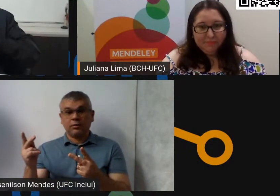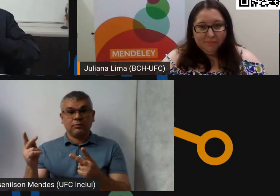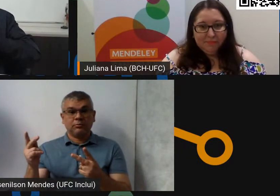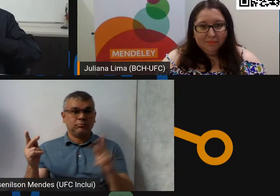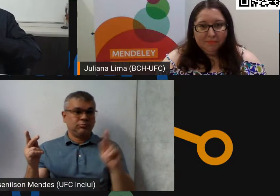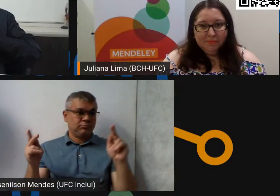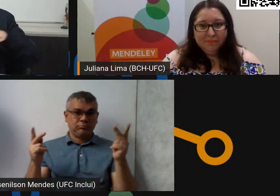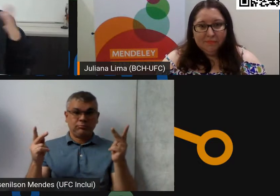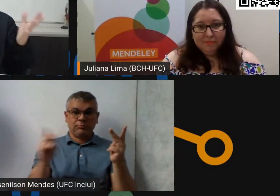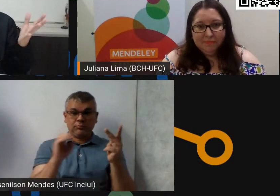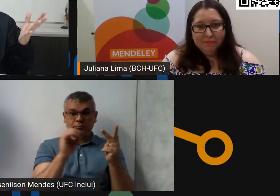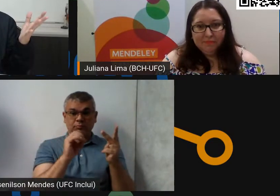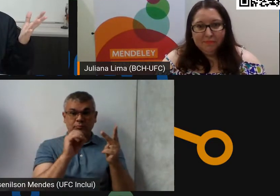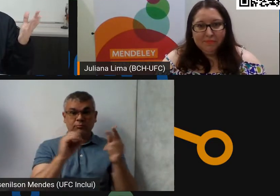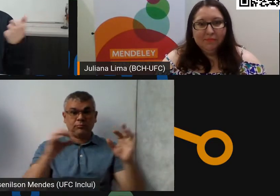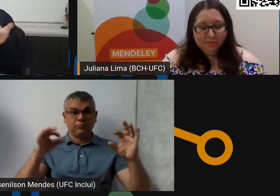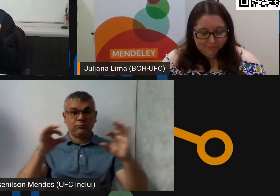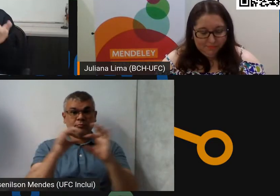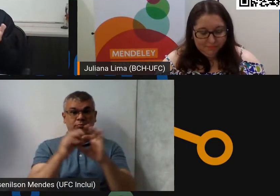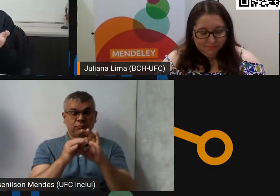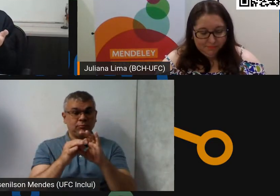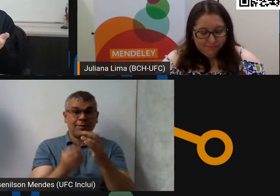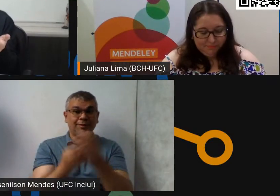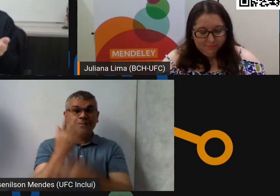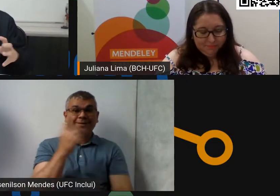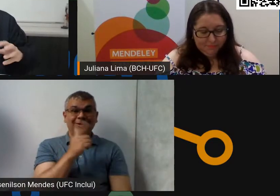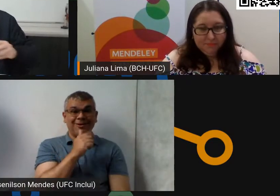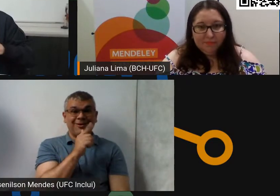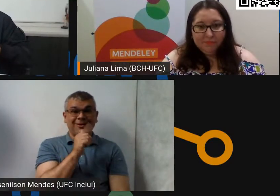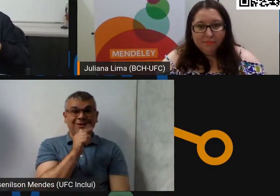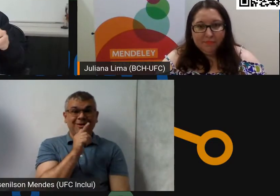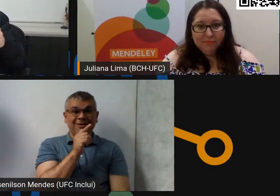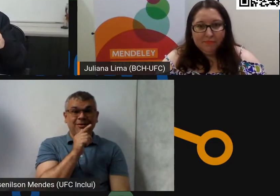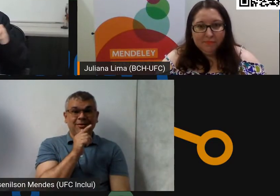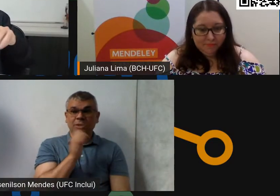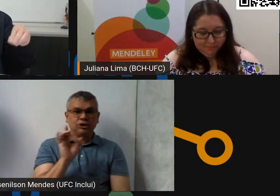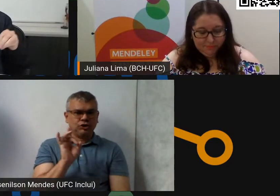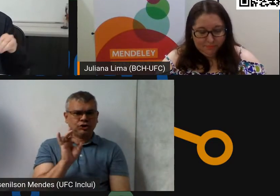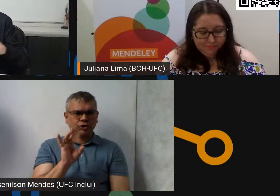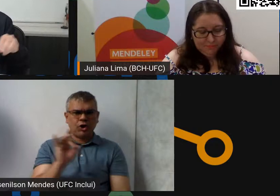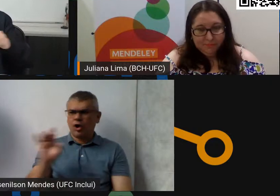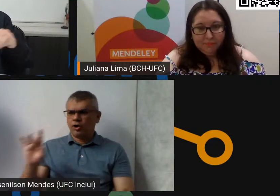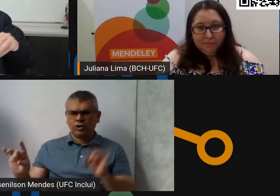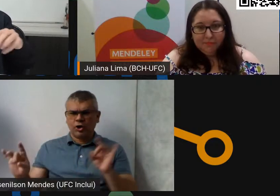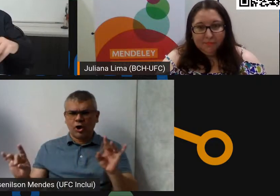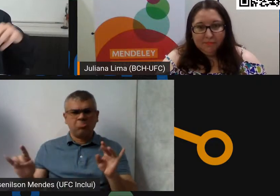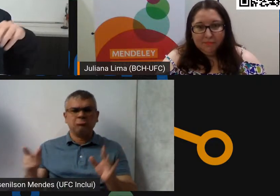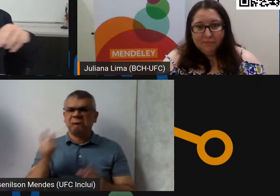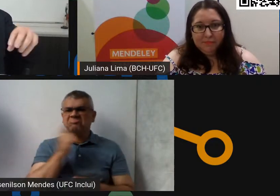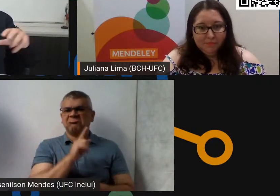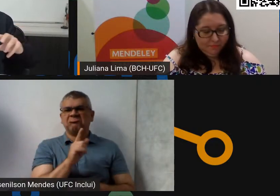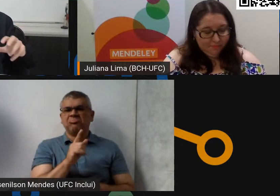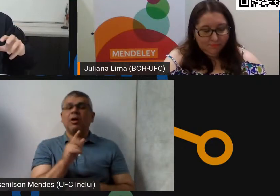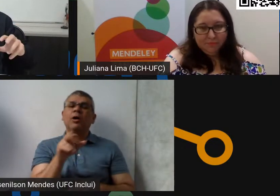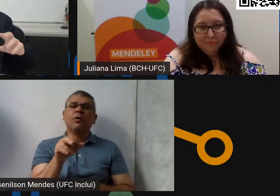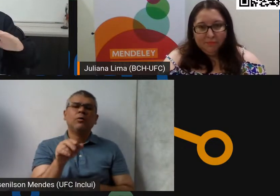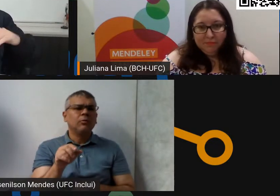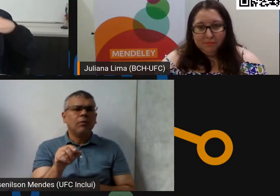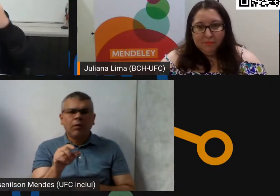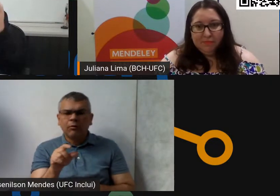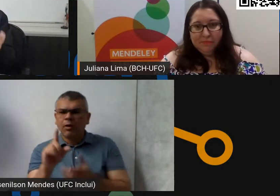seja, surgem propriedades novas que as moléculas não tinham. O texto também, você pega pedaços de artigos, cada um no seu